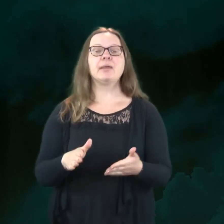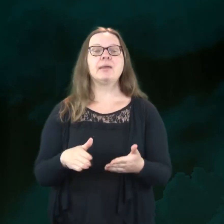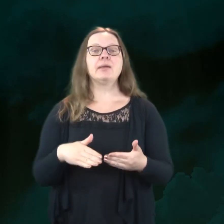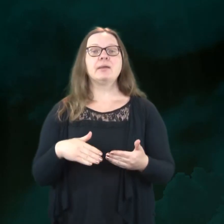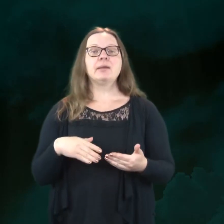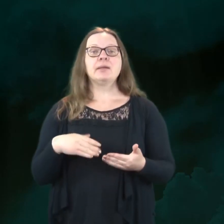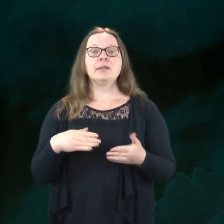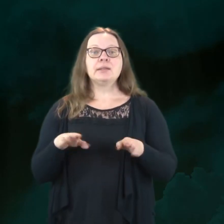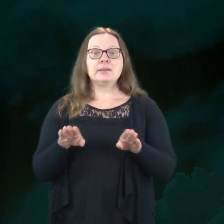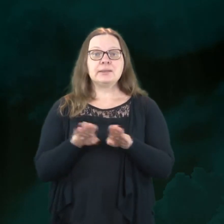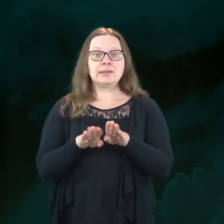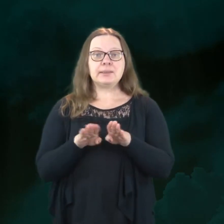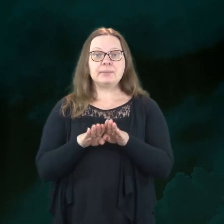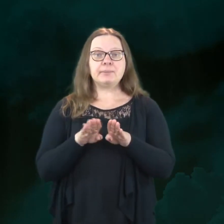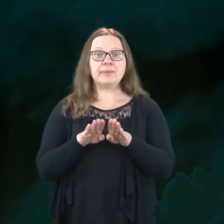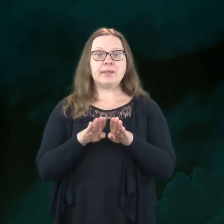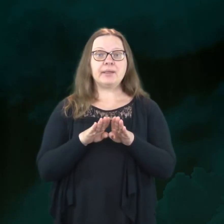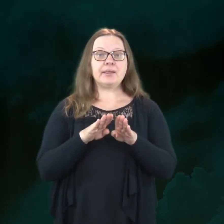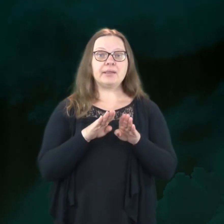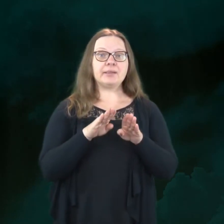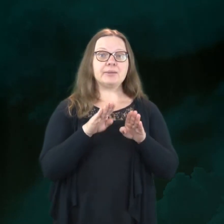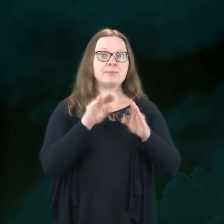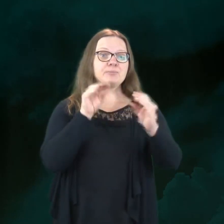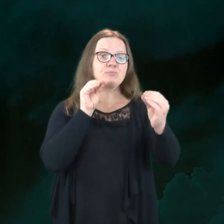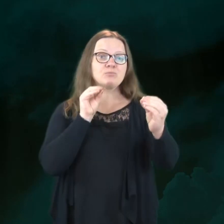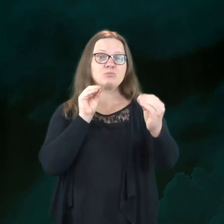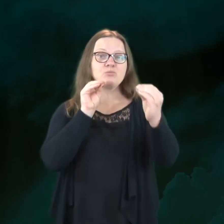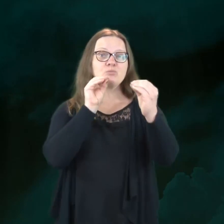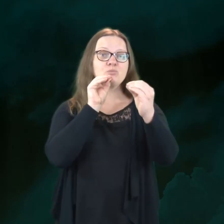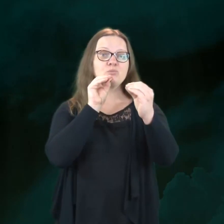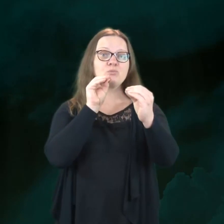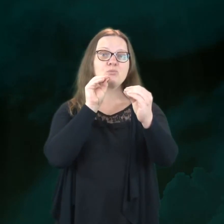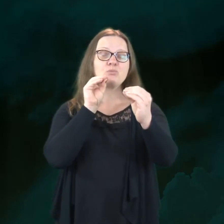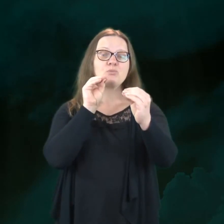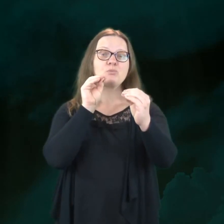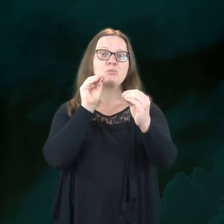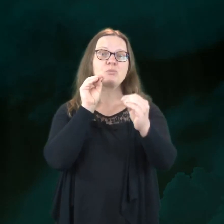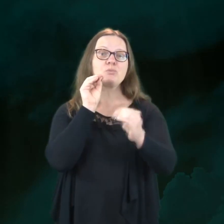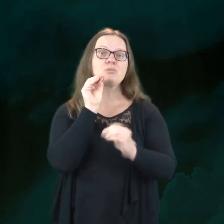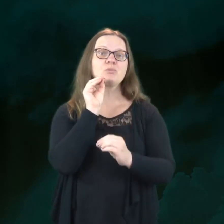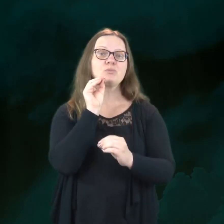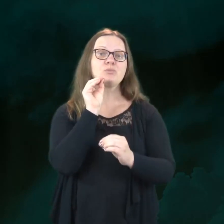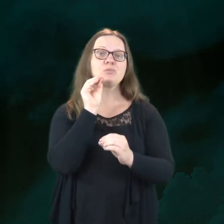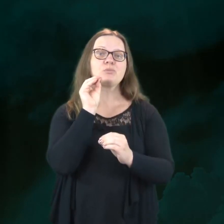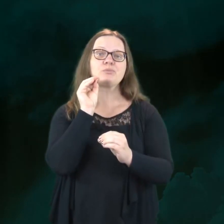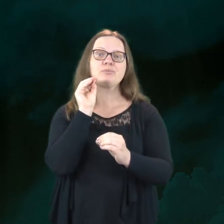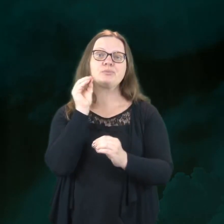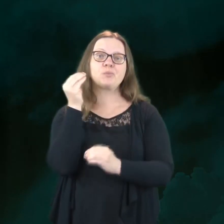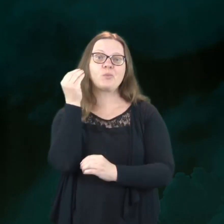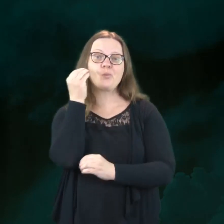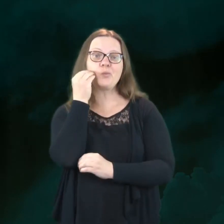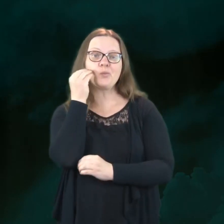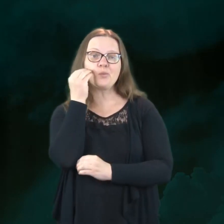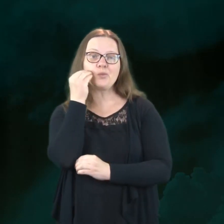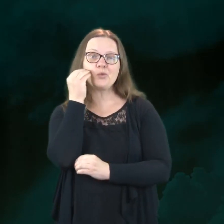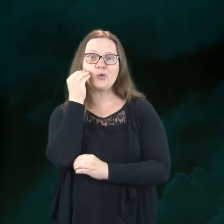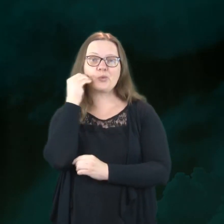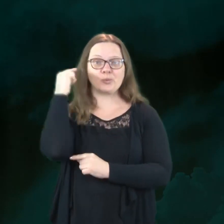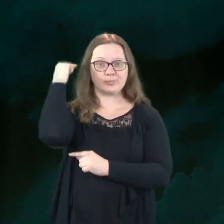os irmãos com ósculo santo, embora não fisicamente, vamos saudar com ósculo santo a todos os irmãos virtualmente.